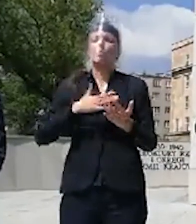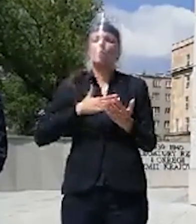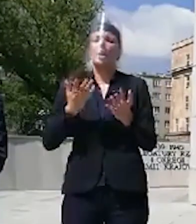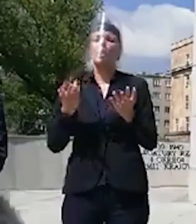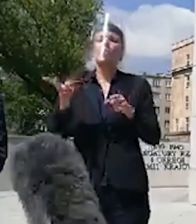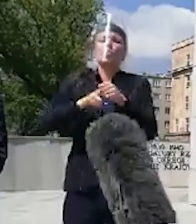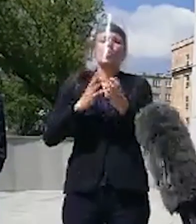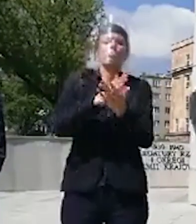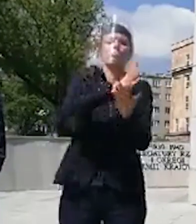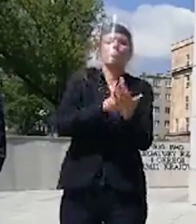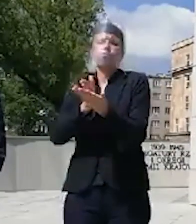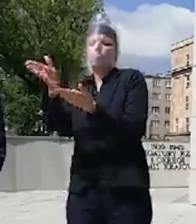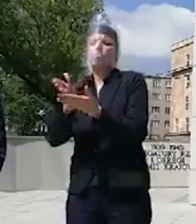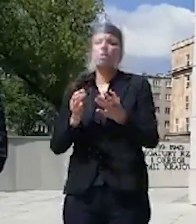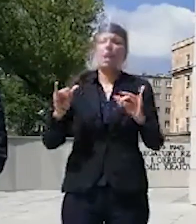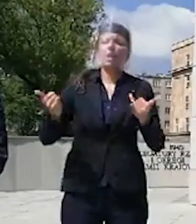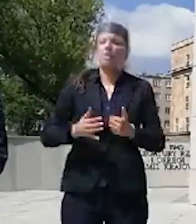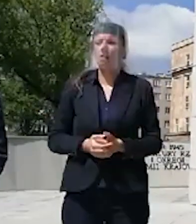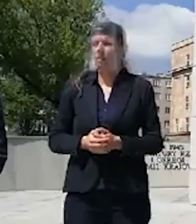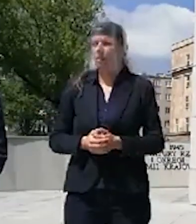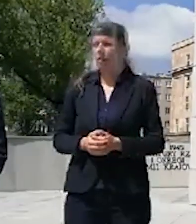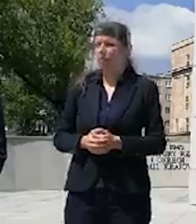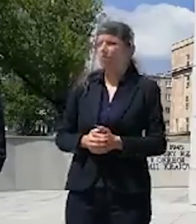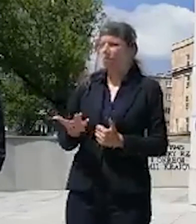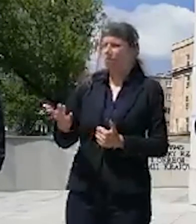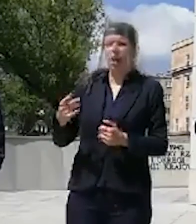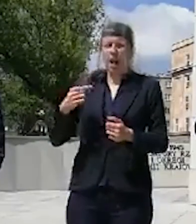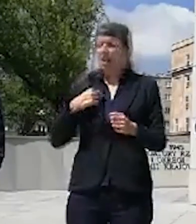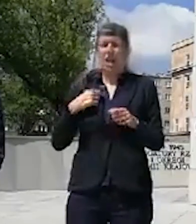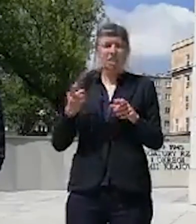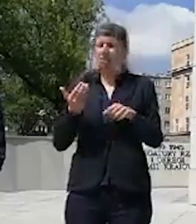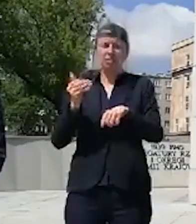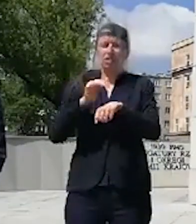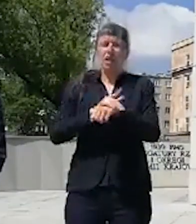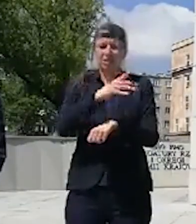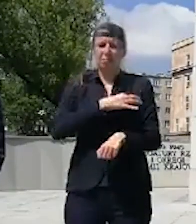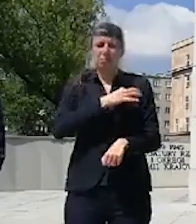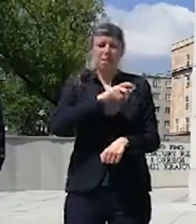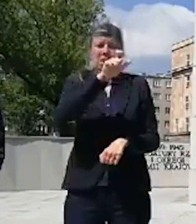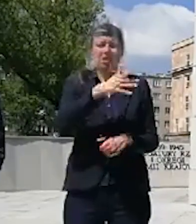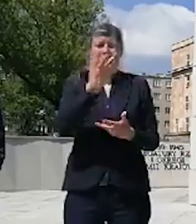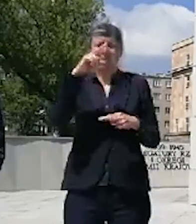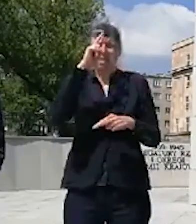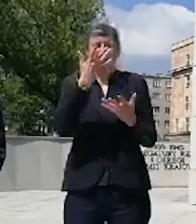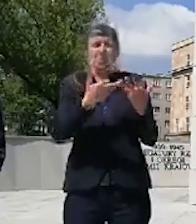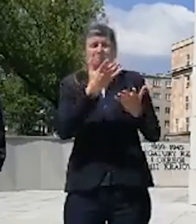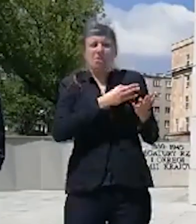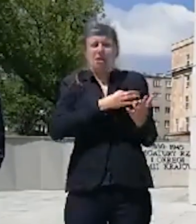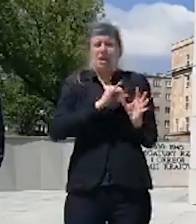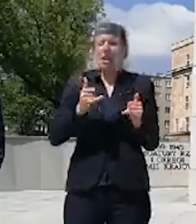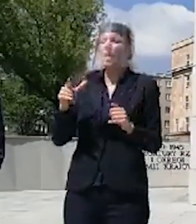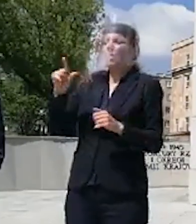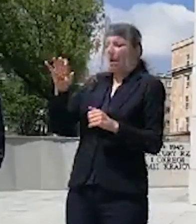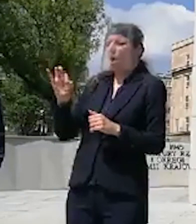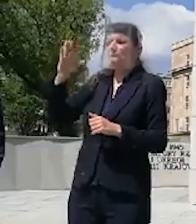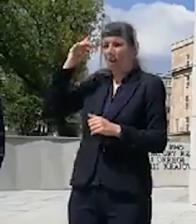Pani diagnoza jest bardzo trafna, bo ja też nie zgadzam się z PiS-em, nie wiem, o co chodzi Platformie, poza tym, że oni chcą wygrać wybory i to jest jedyne, co ja wiem